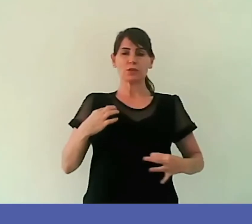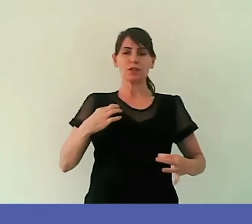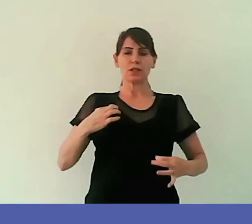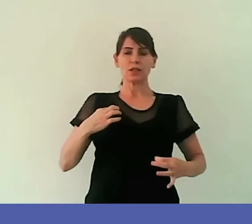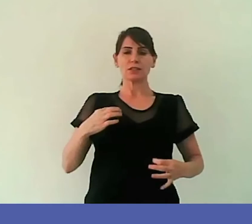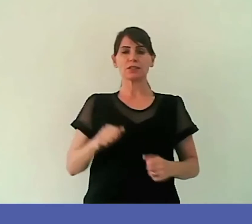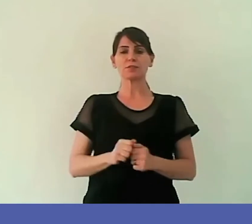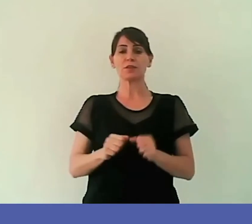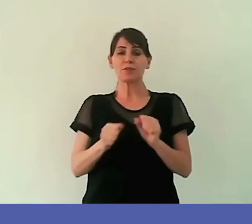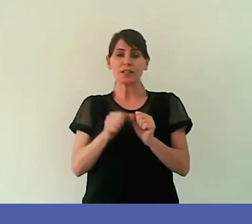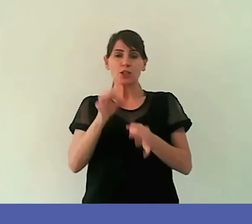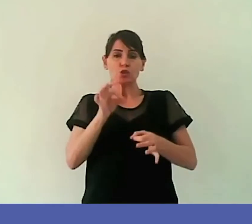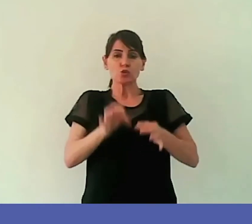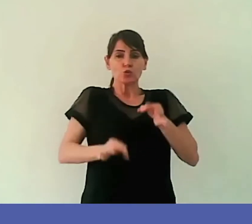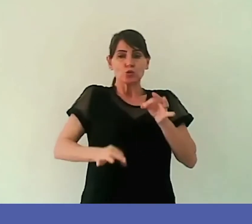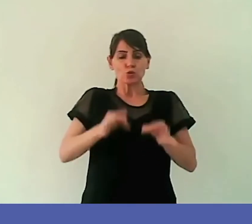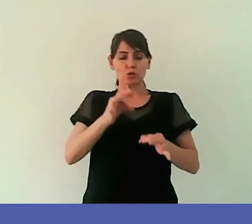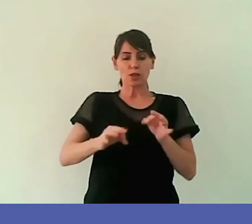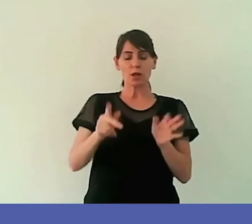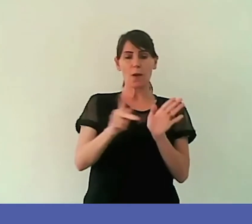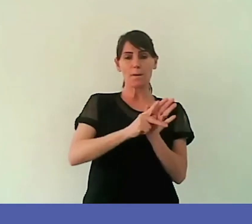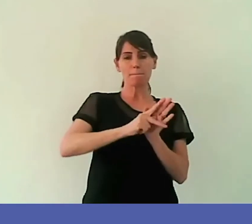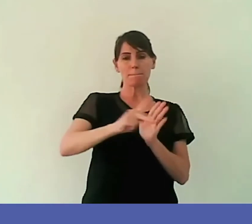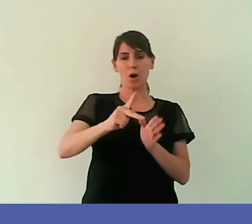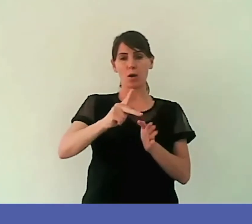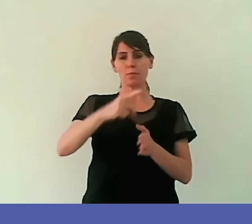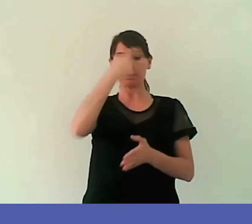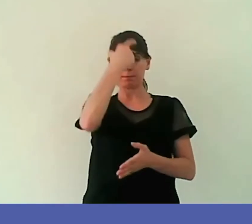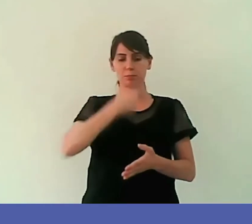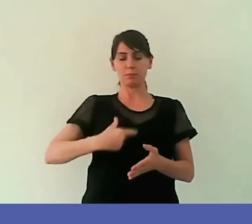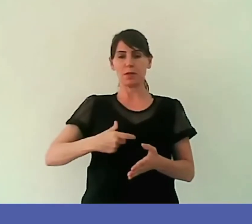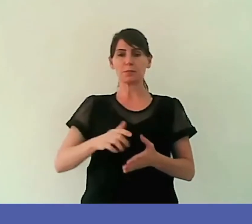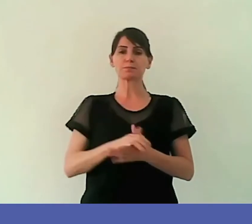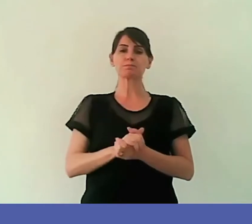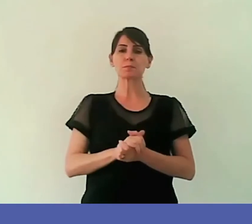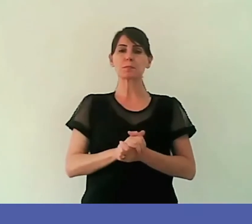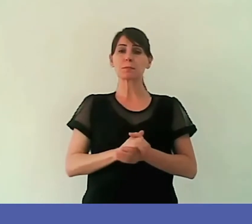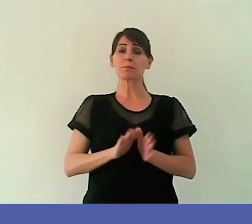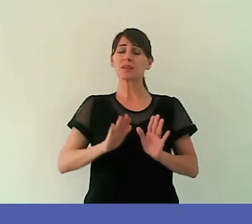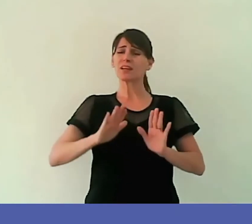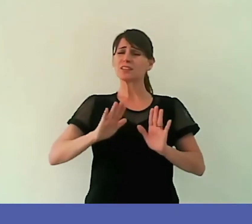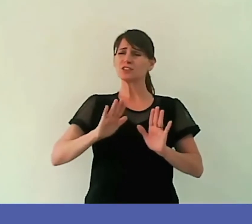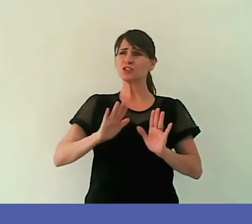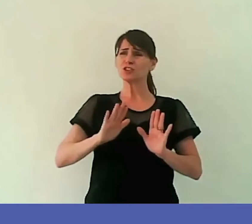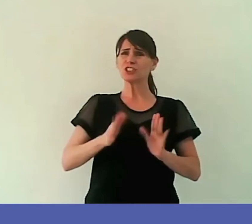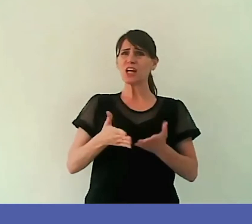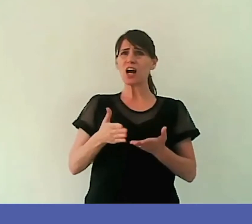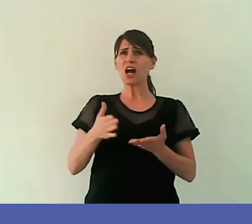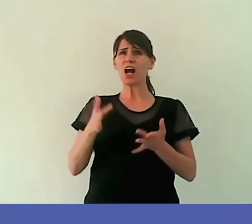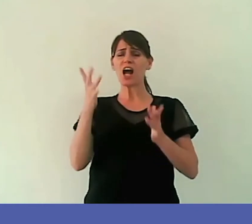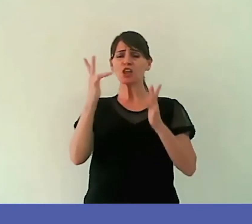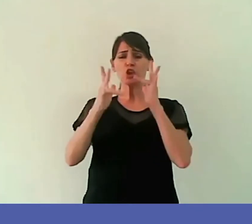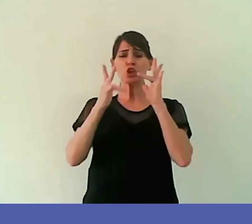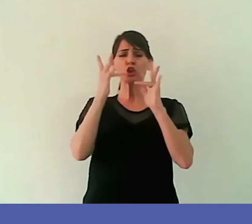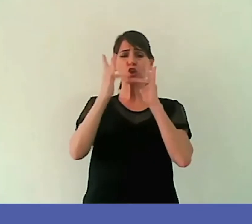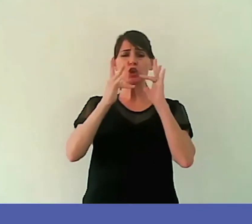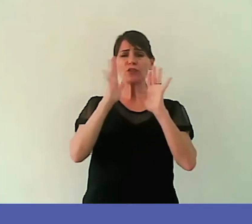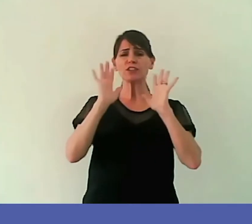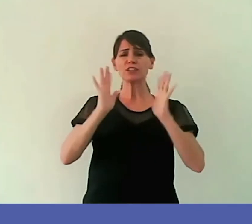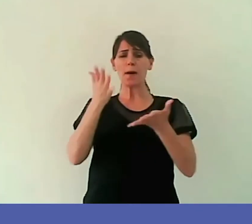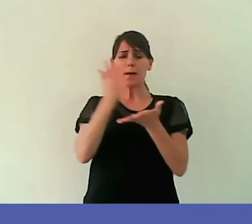de justiça dos santos. Irmãos, isso já quando a noiva já está